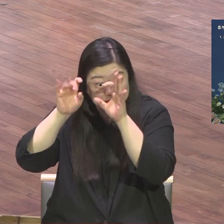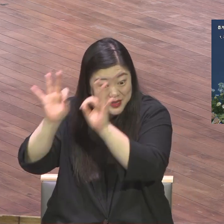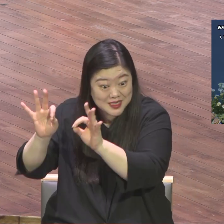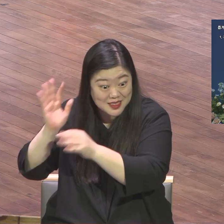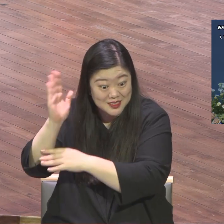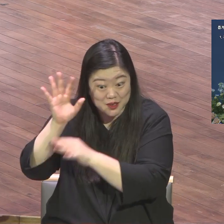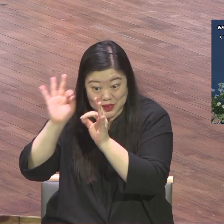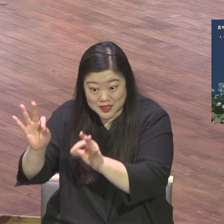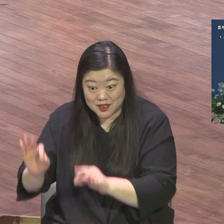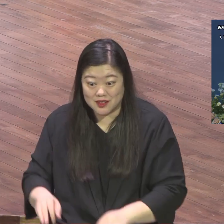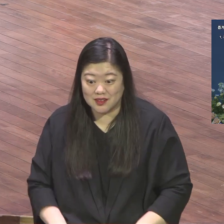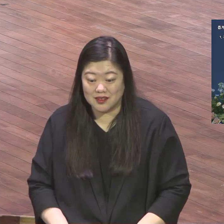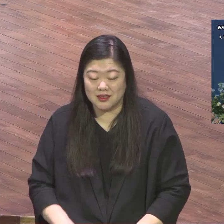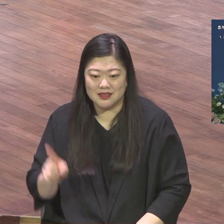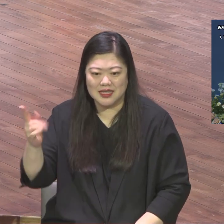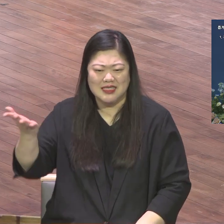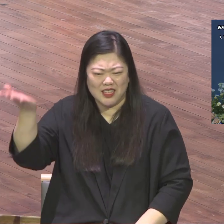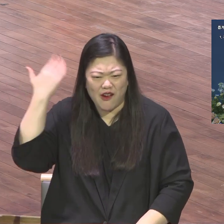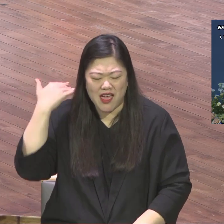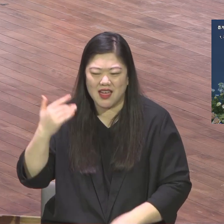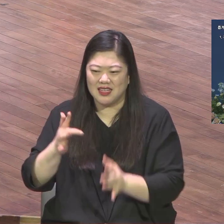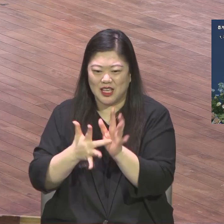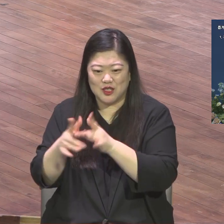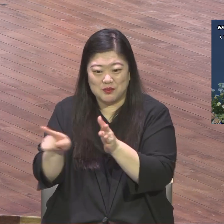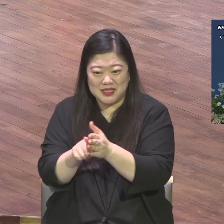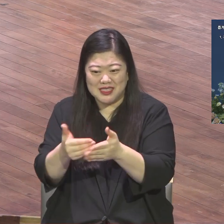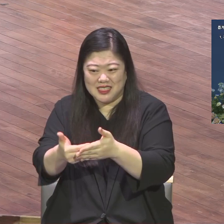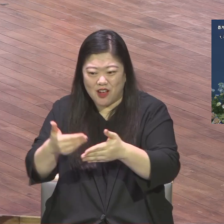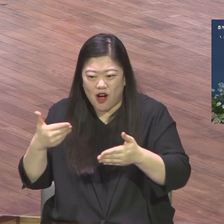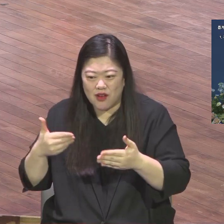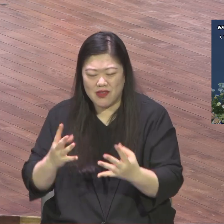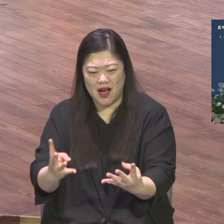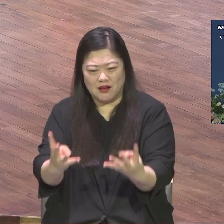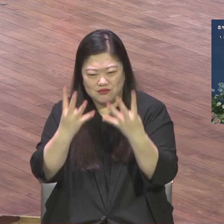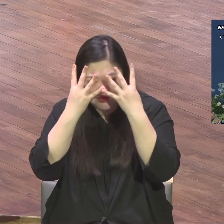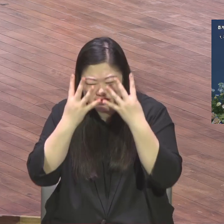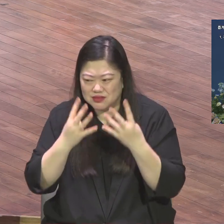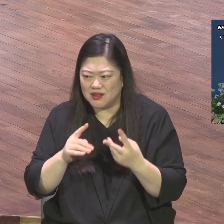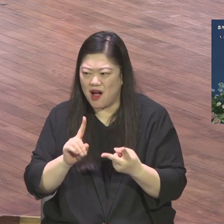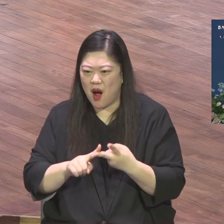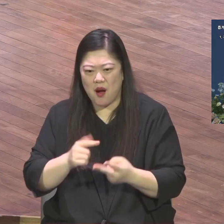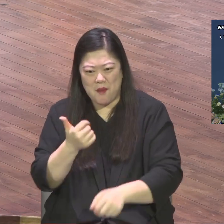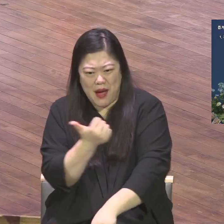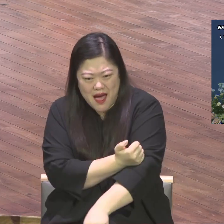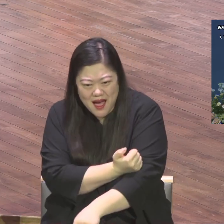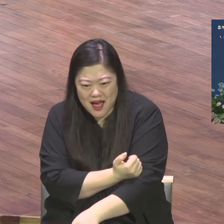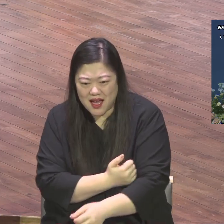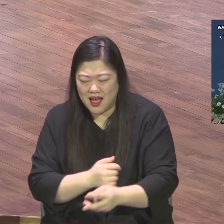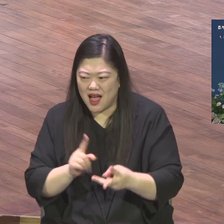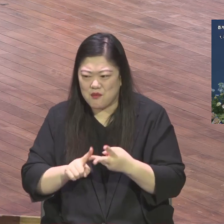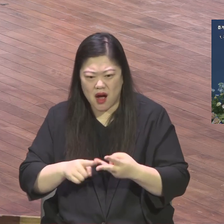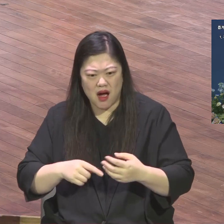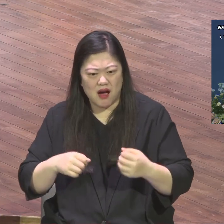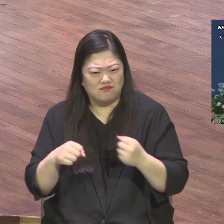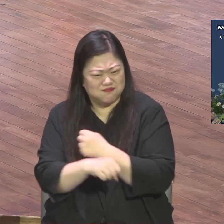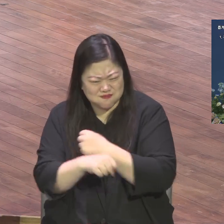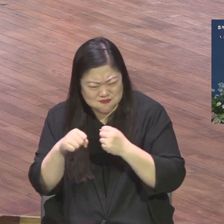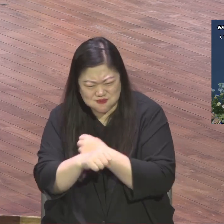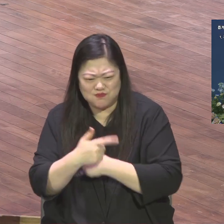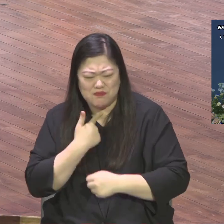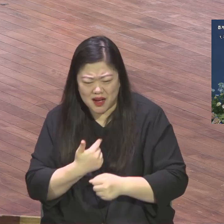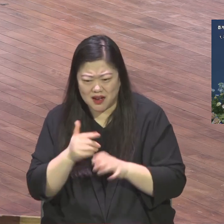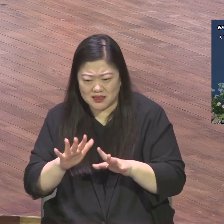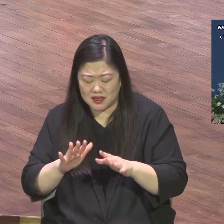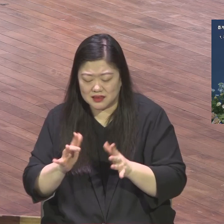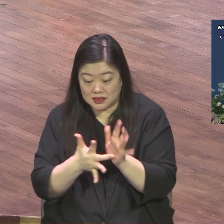모여 예수 하나님을 만난 이후에 그야말로 열정적으로 신앙생활을 했고 목회자의 길을 그렇게